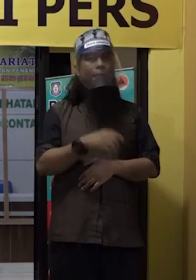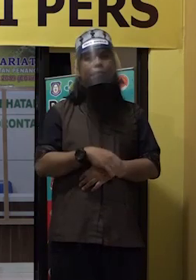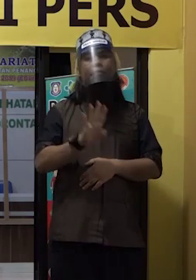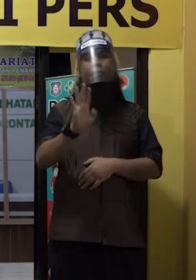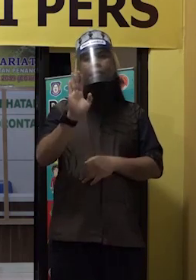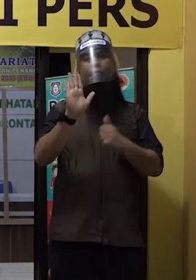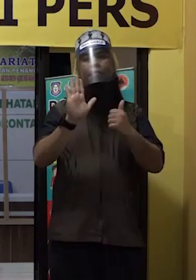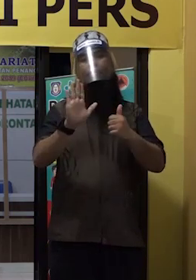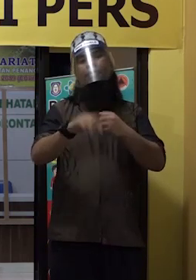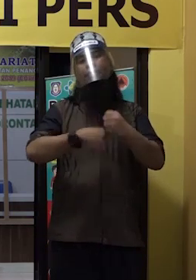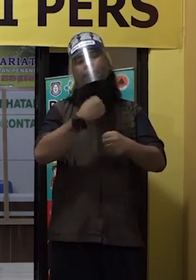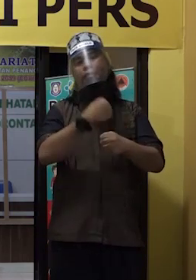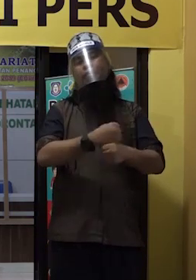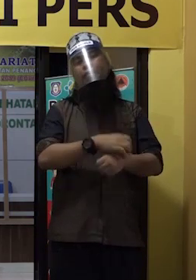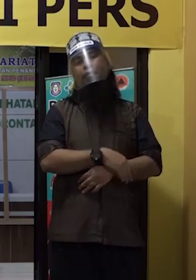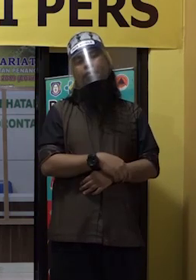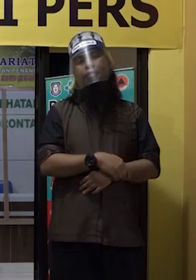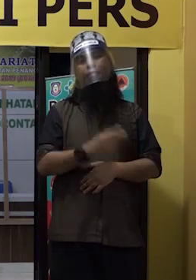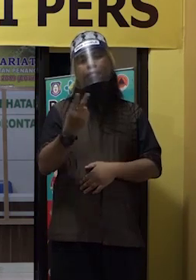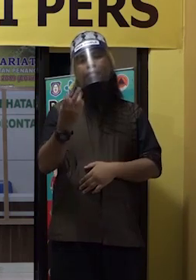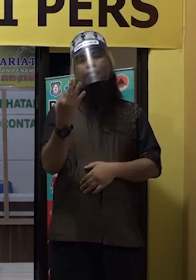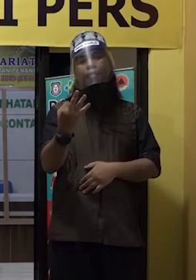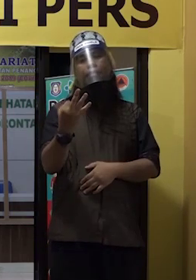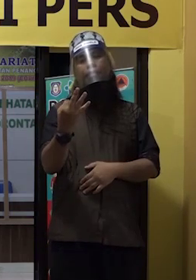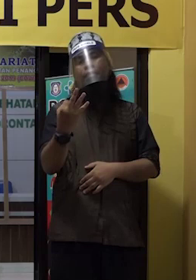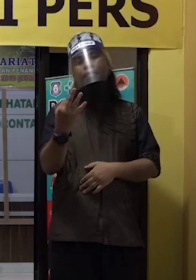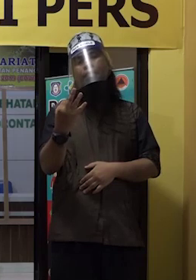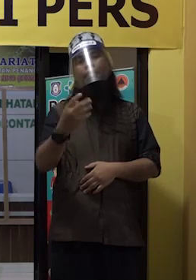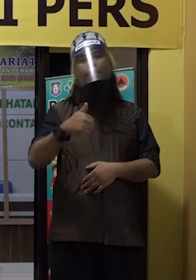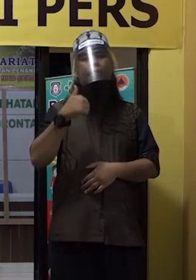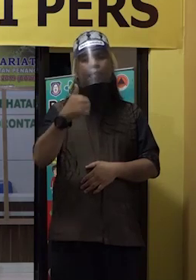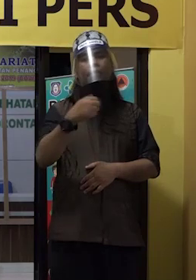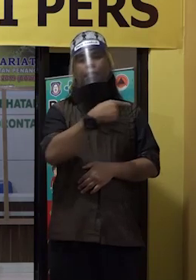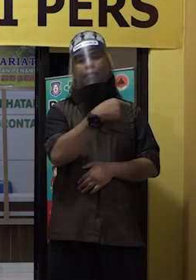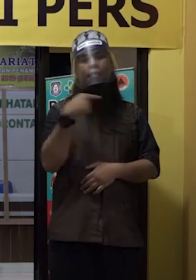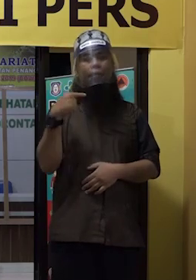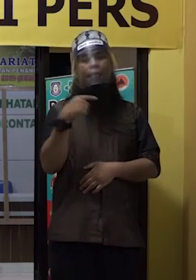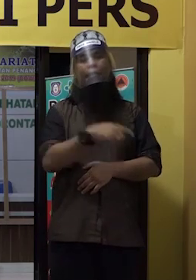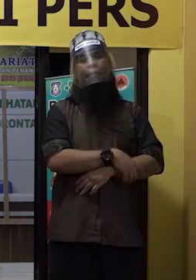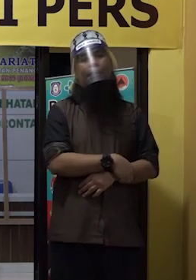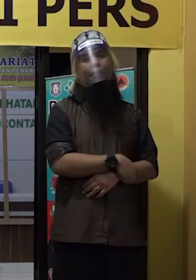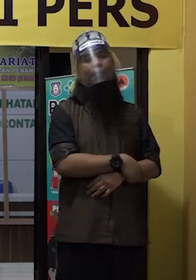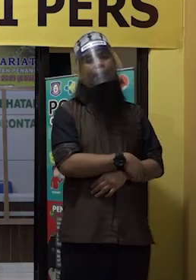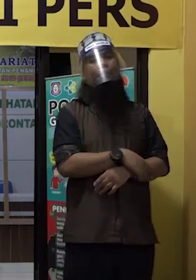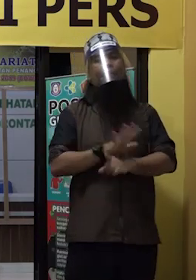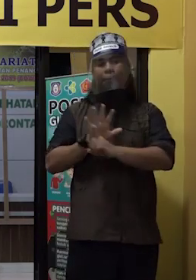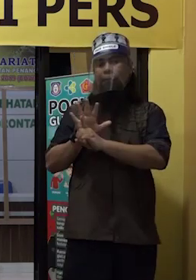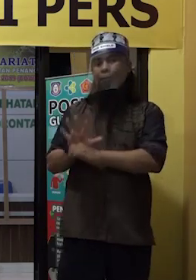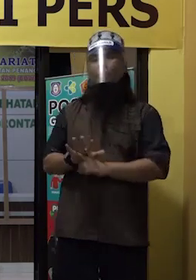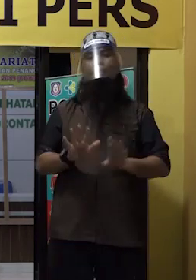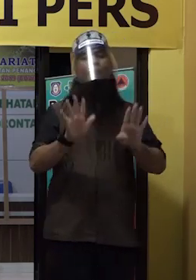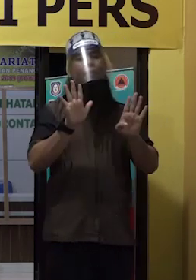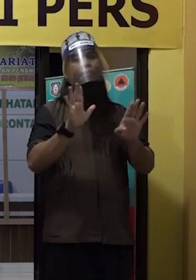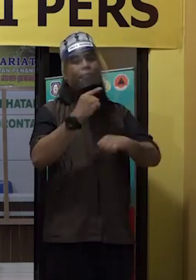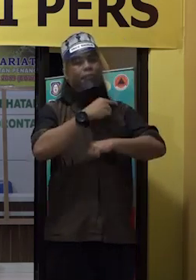46 tahun. Hasil swab kedua dan ketiga PCR-nya negatif, dirawat selama 9